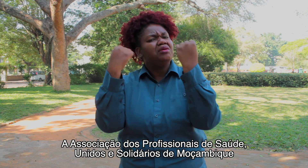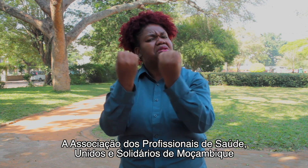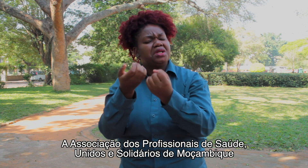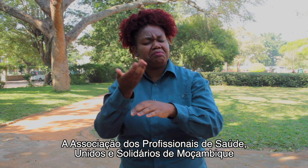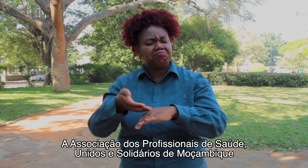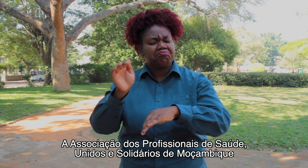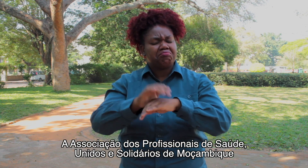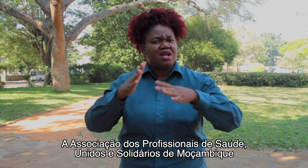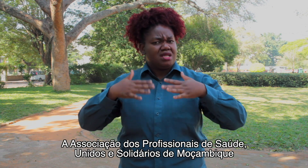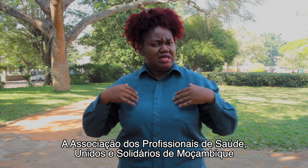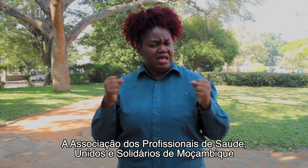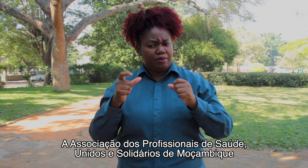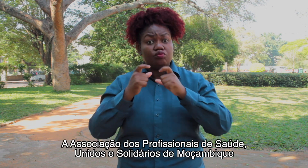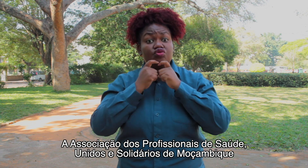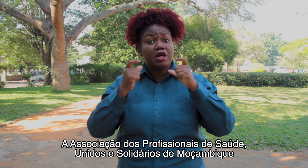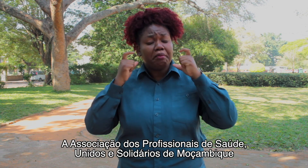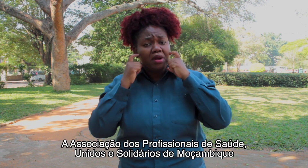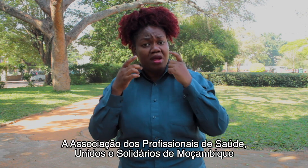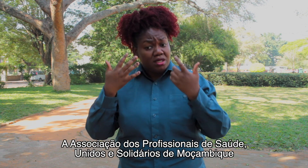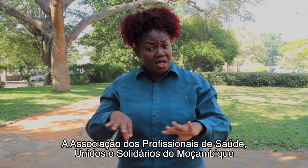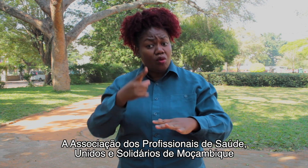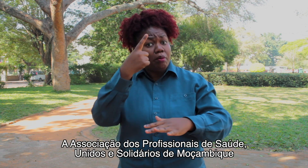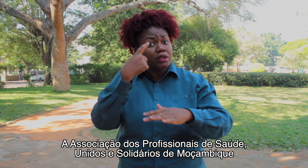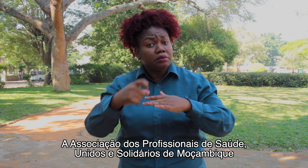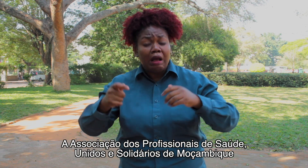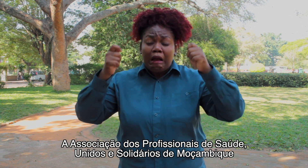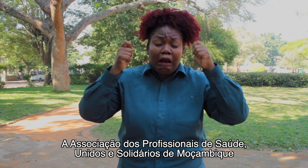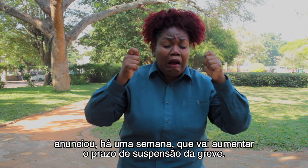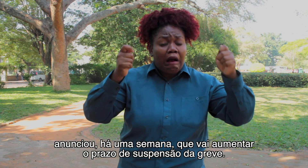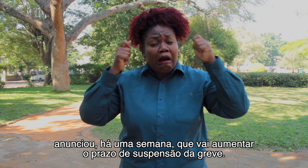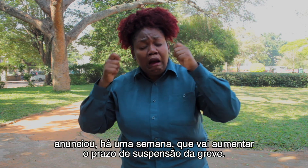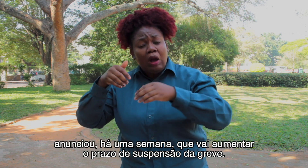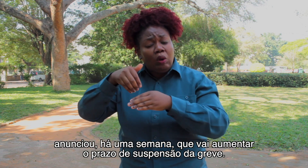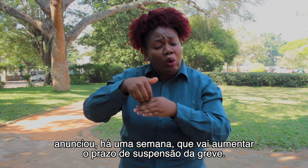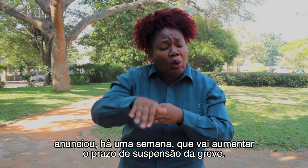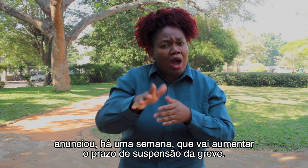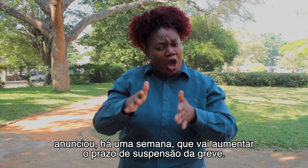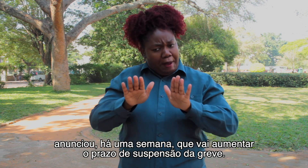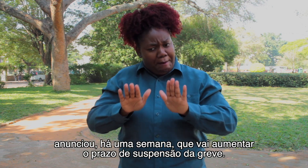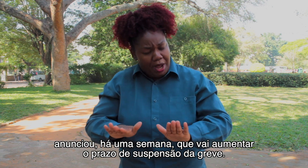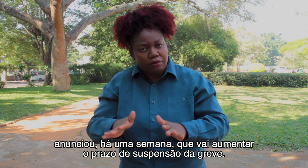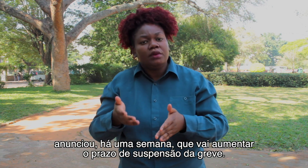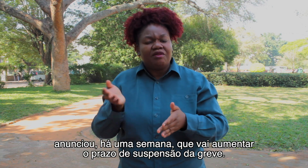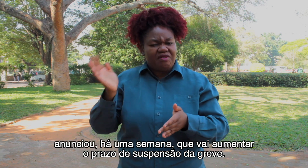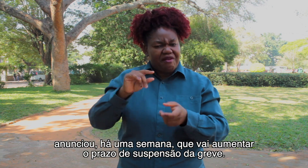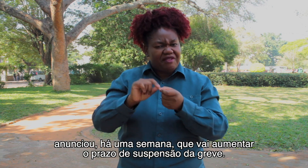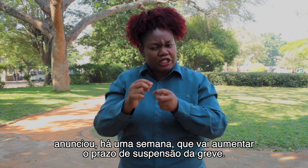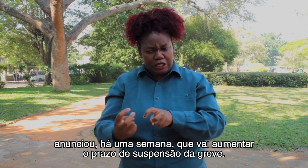A Associação dos Profissionais de Saúde Unidos e Solidários de Moçambique anunciou há uma semana que vai aumentar o prazo de